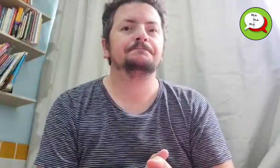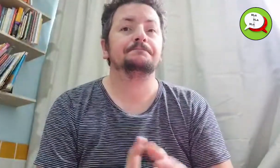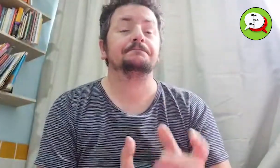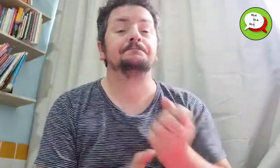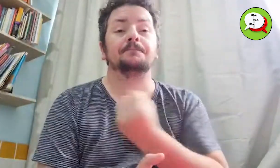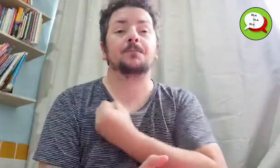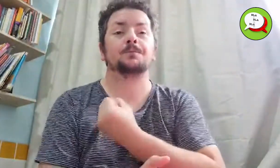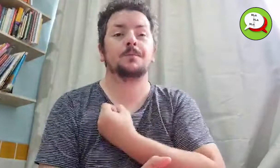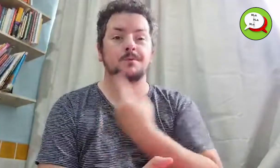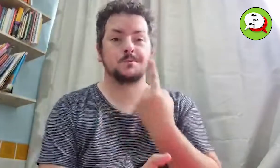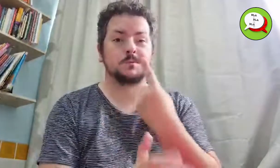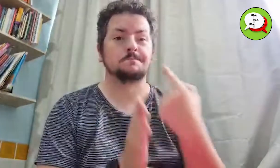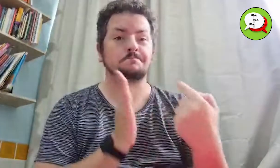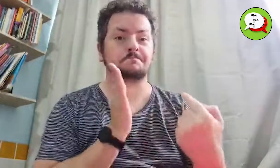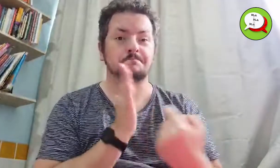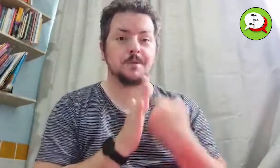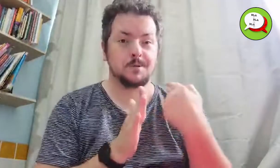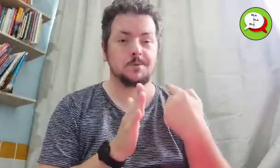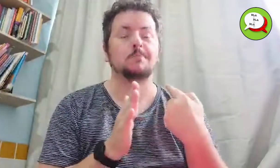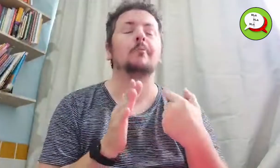Bom, na pergunta número 1,